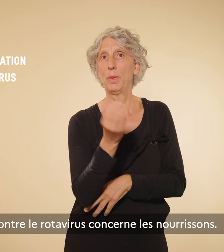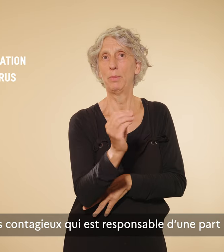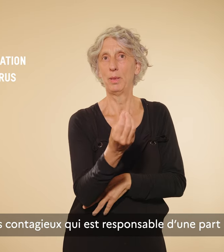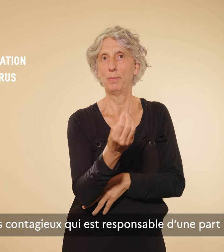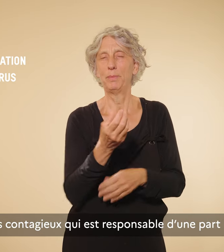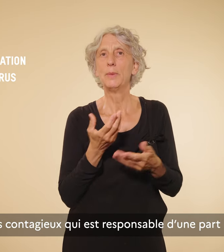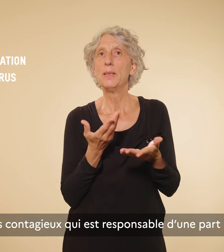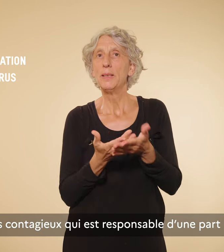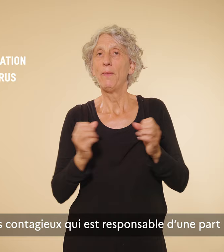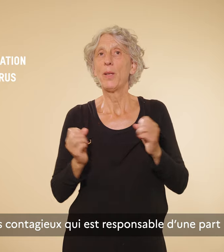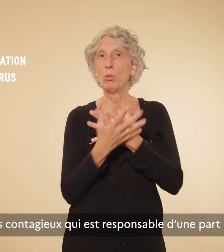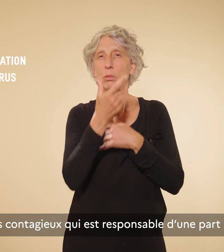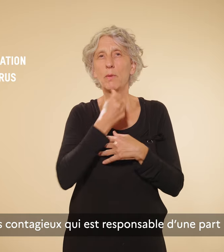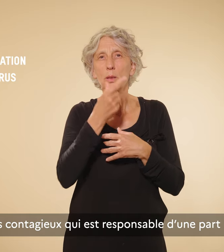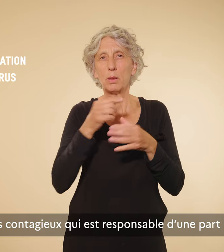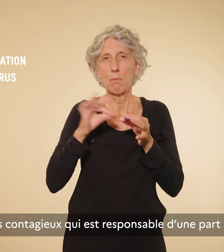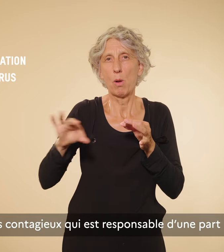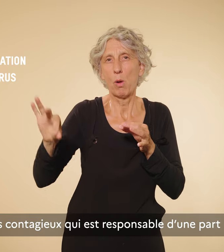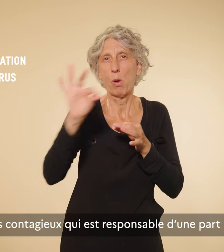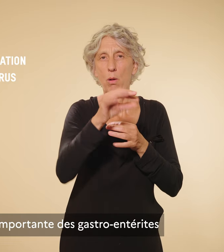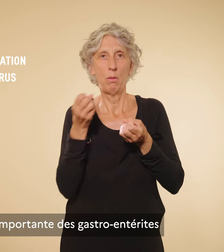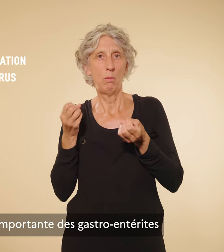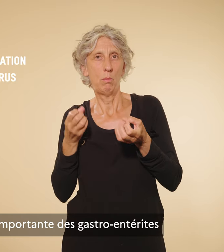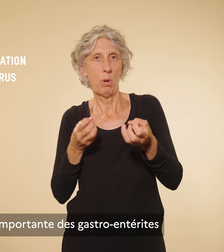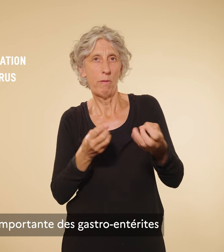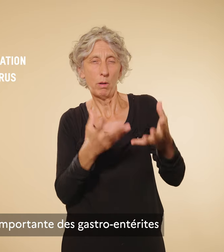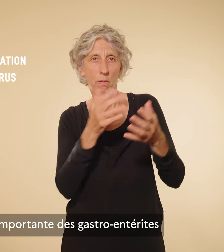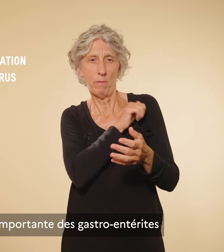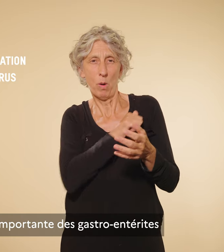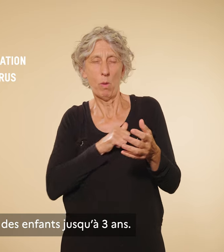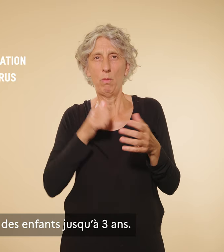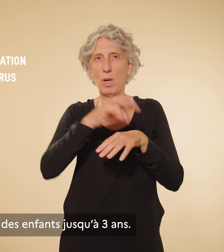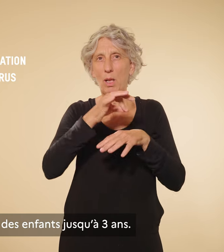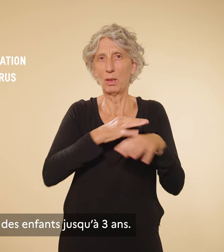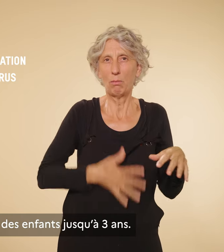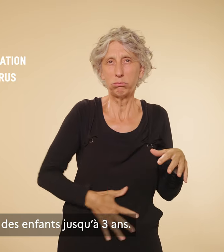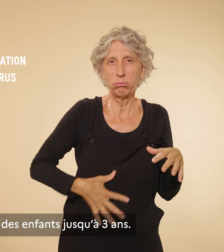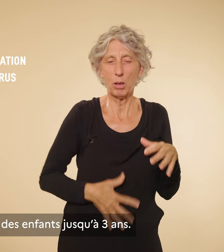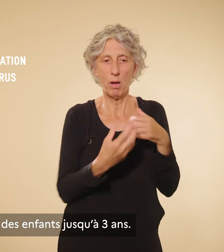C'est un virus très contagieux qui est responsable d'une part très importante des gastro-entérites des enfants jusqu'à 3 ans.